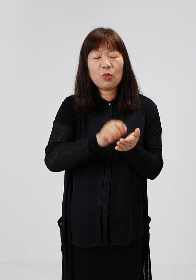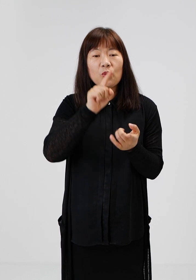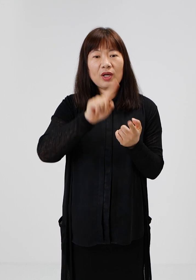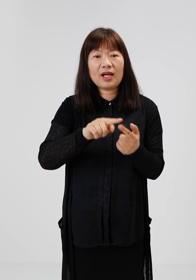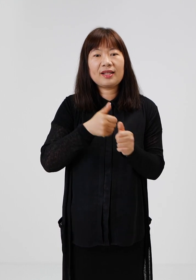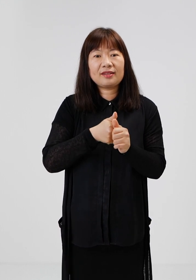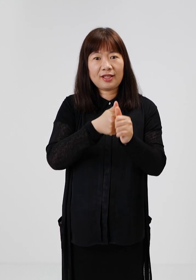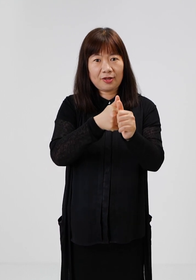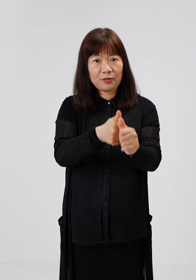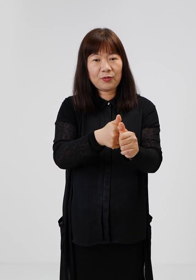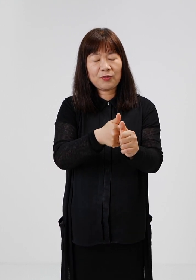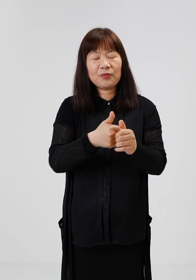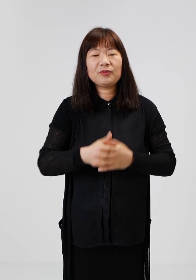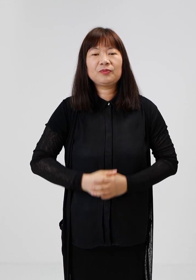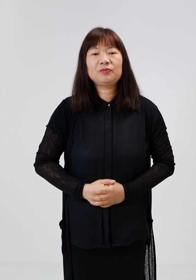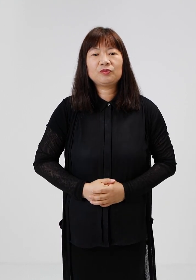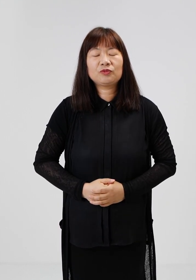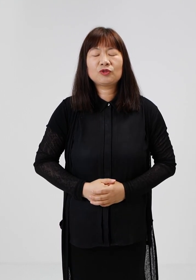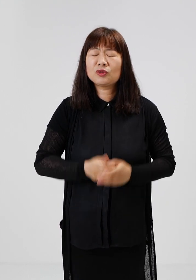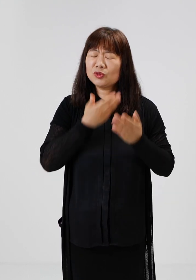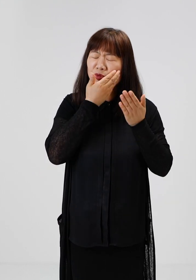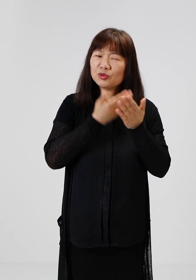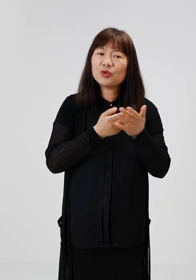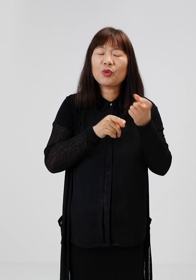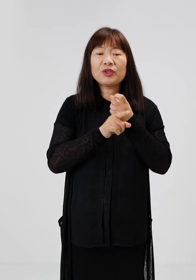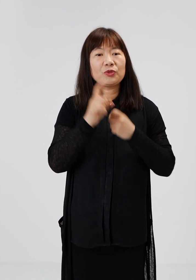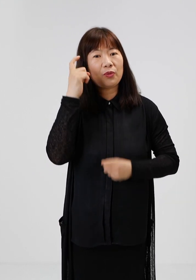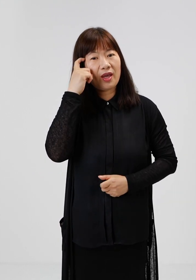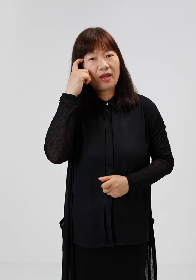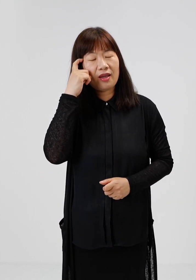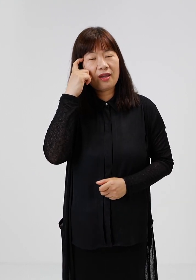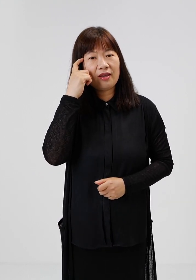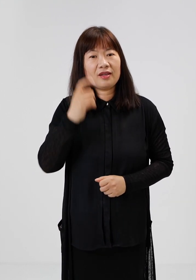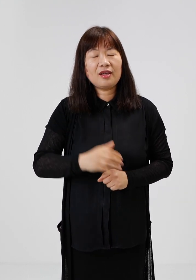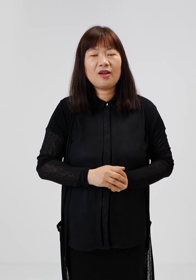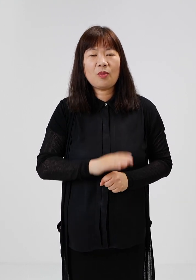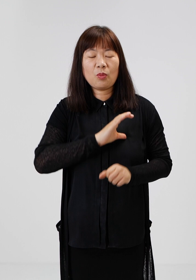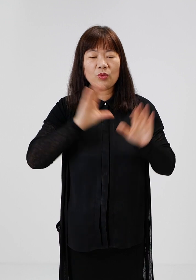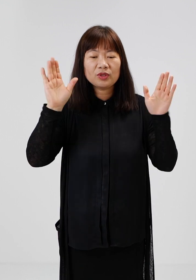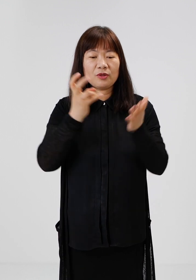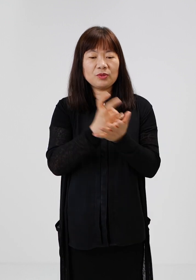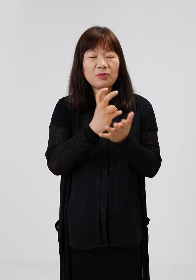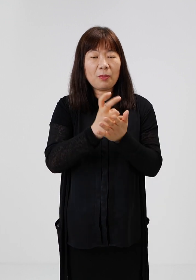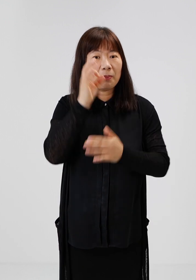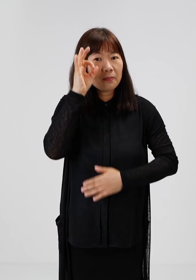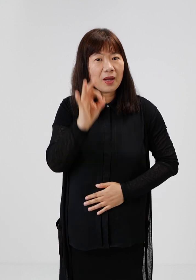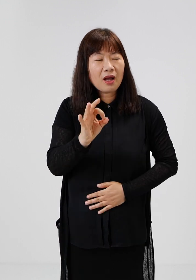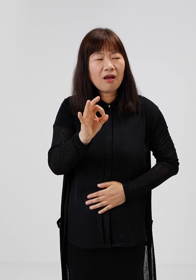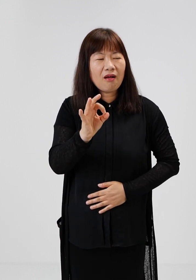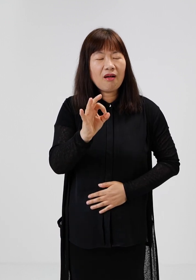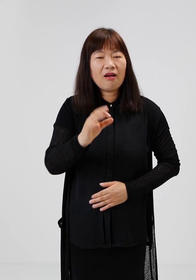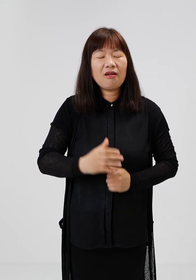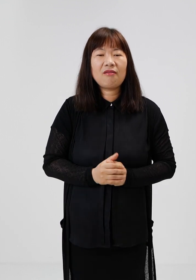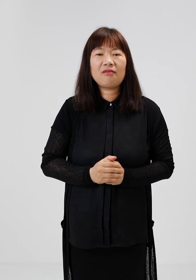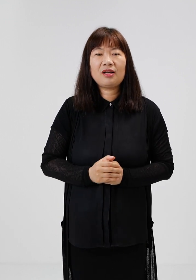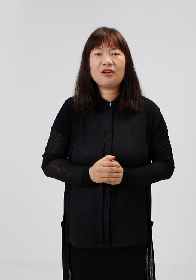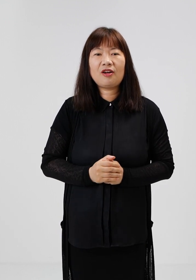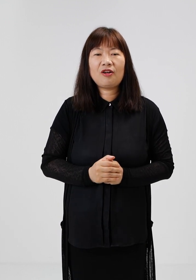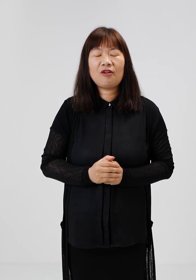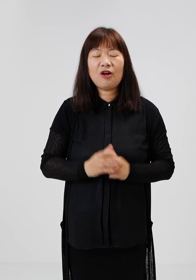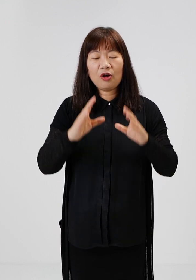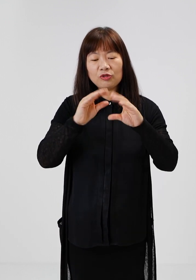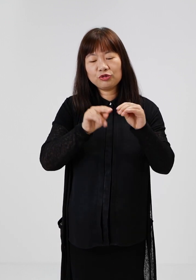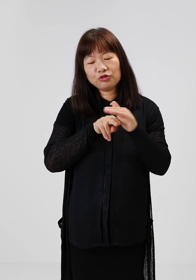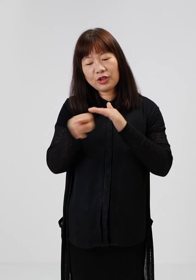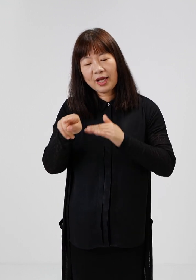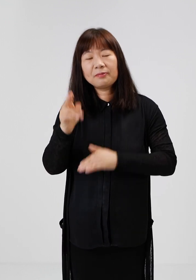대로. 이 부분이 왜 중요한지 아십니까? 모세의 율법이면 저 출애굽 때 이야기란